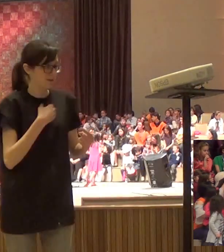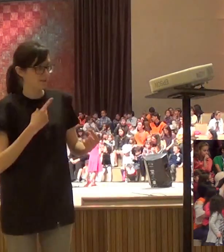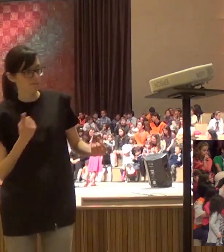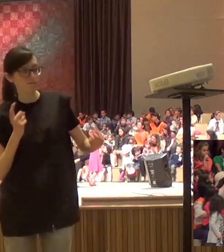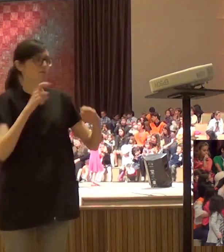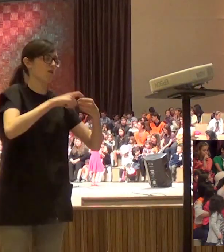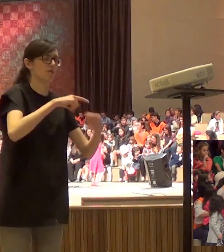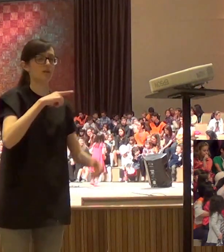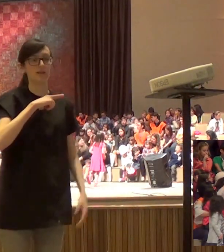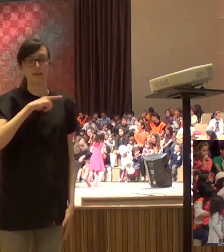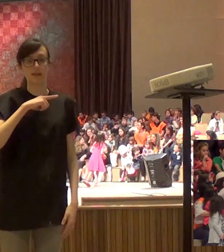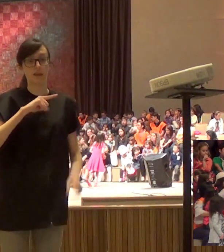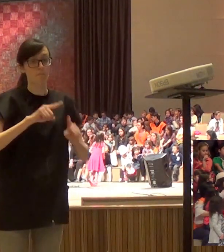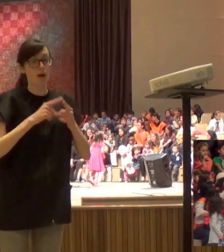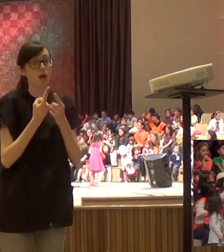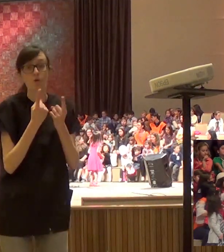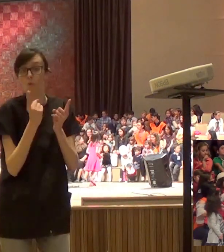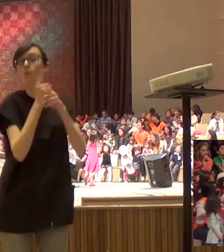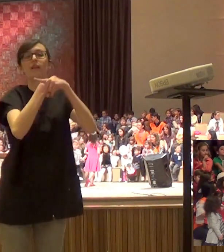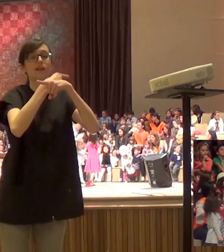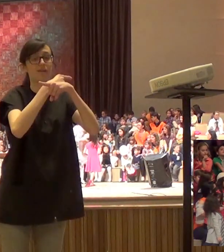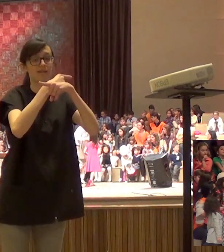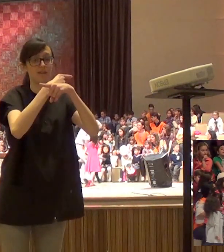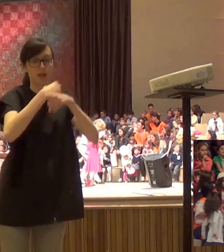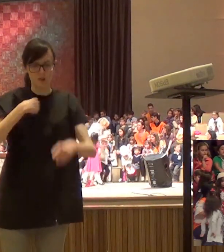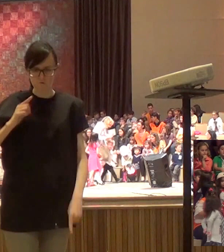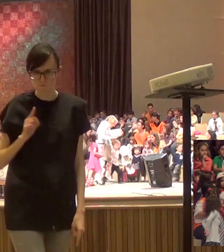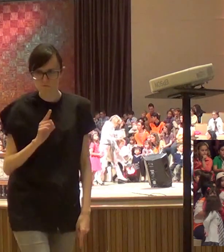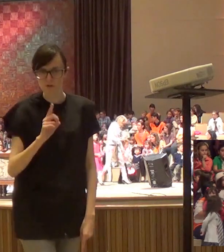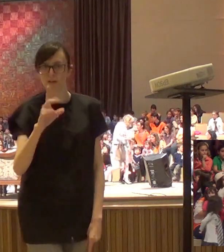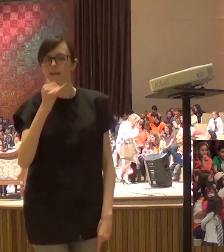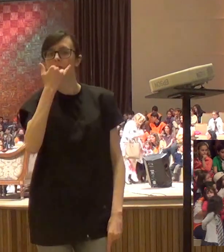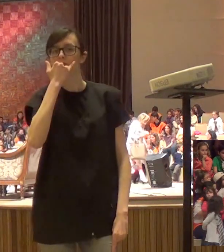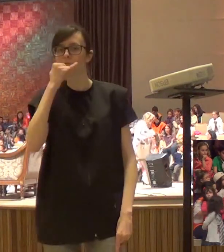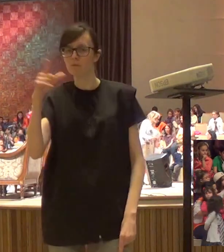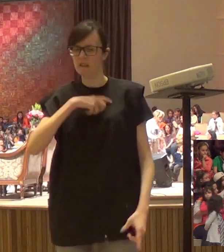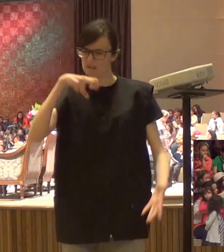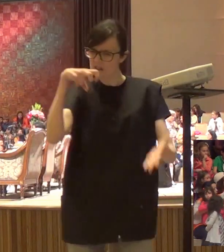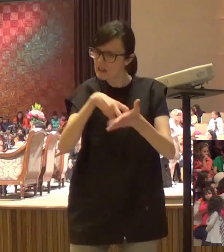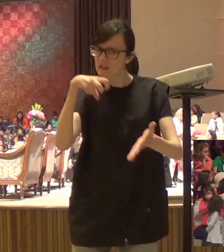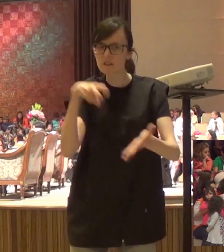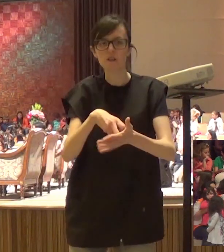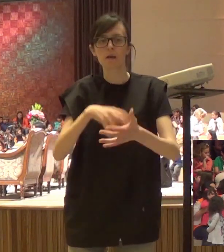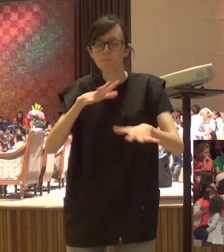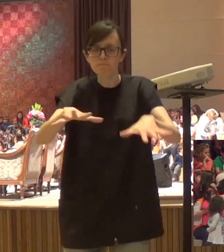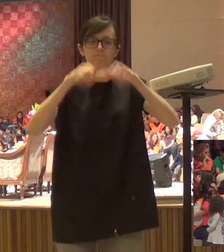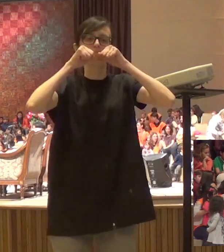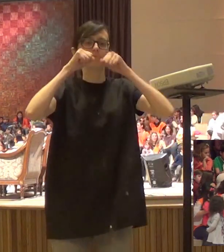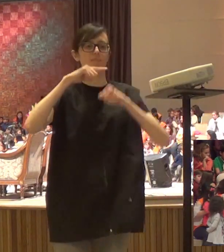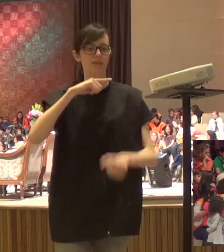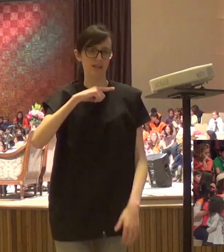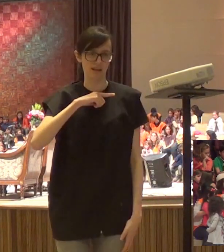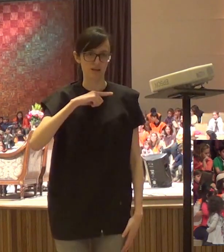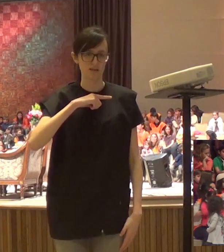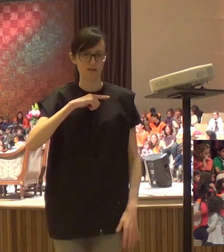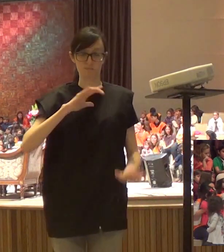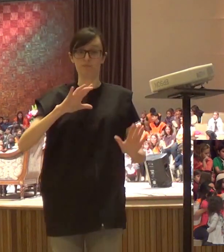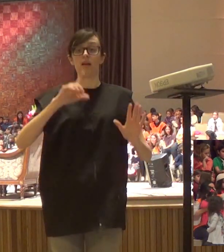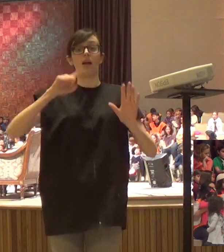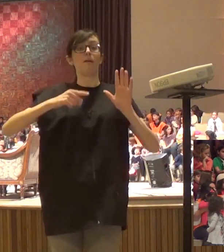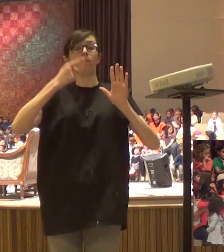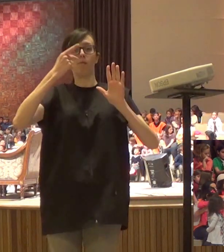e os corações dos filhos para seus pais. Do contrário, eu virei e castigarei a terra com